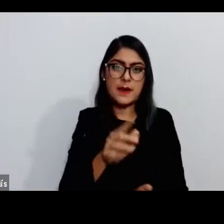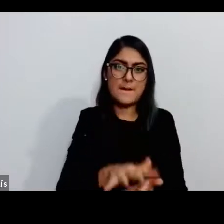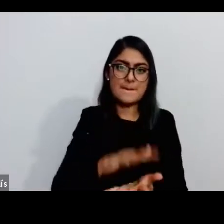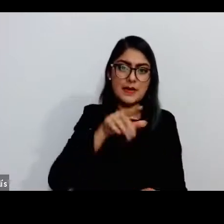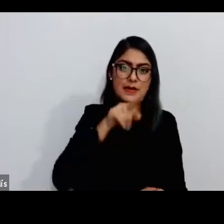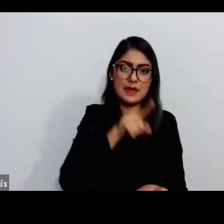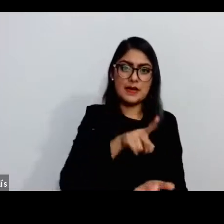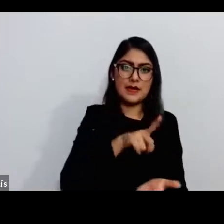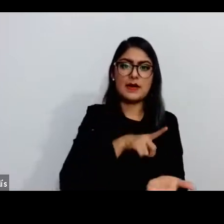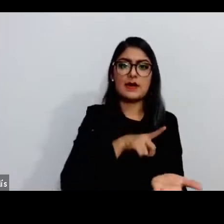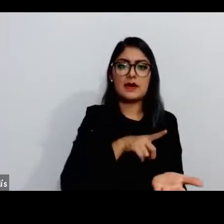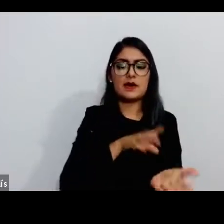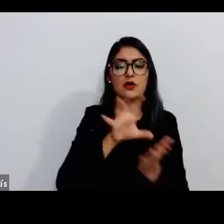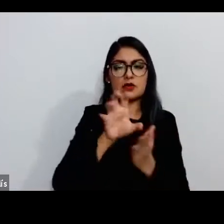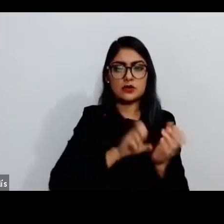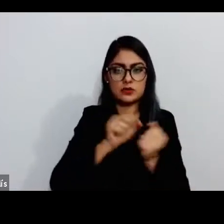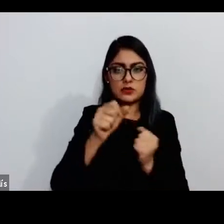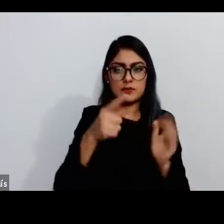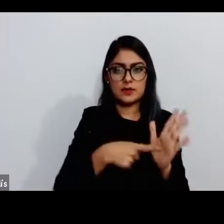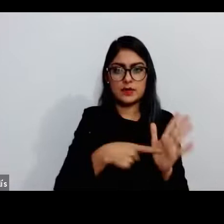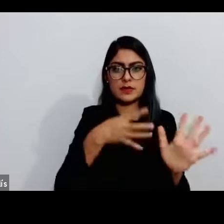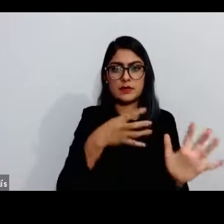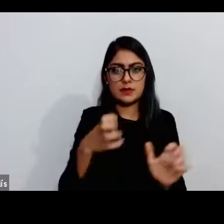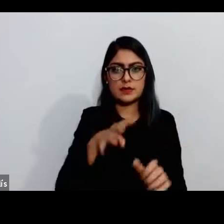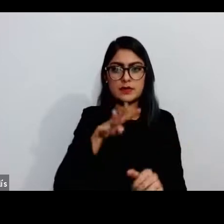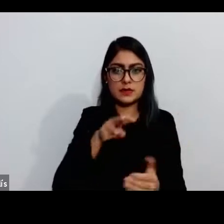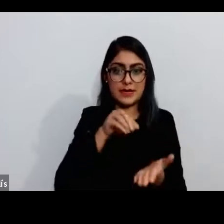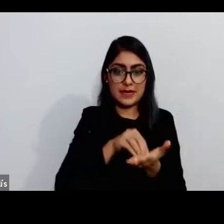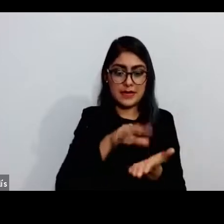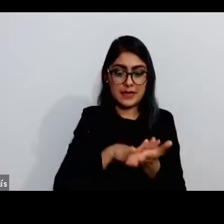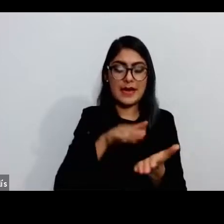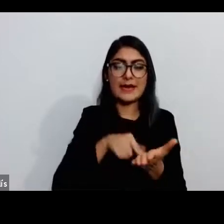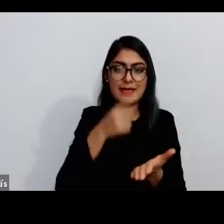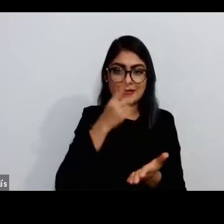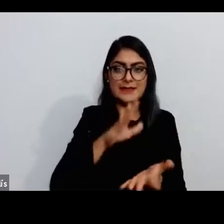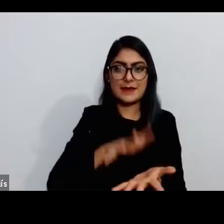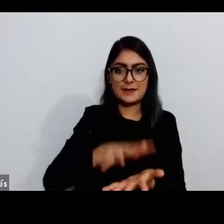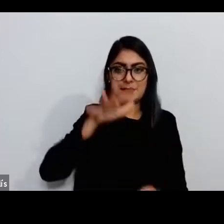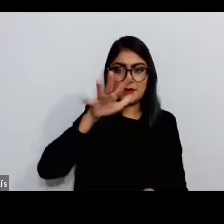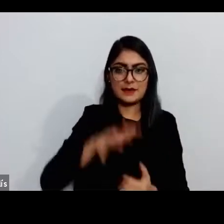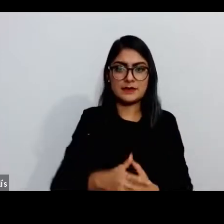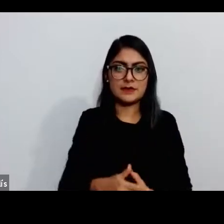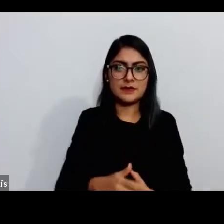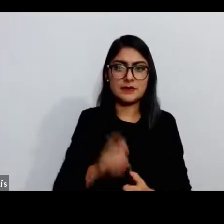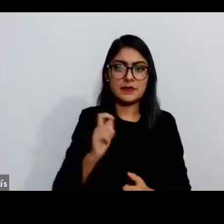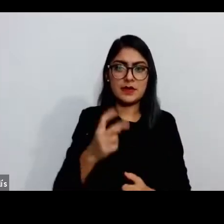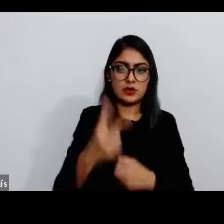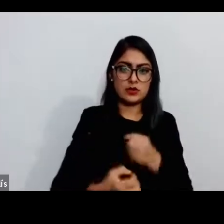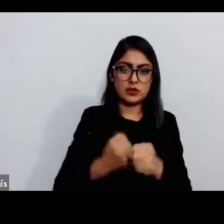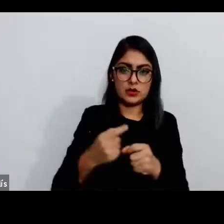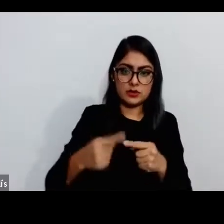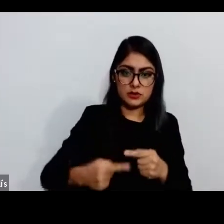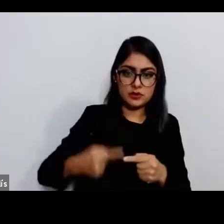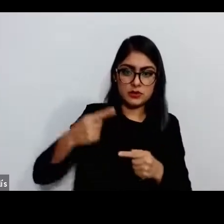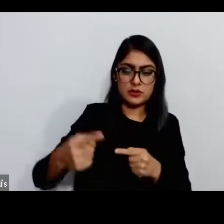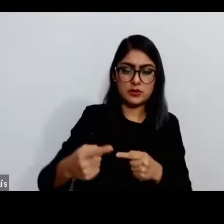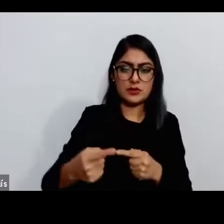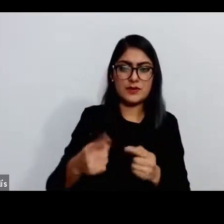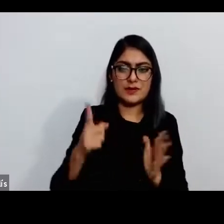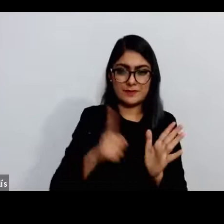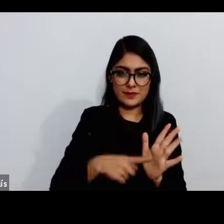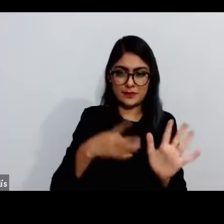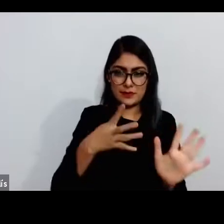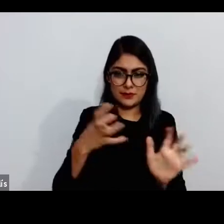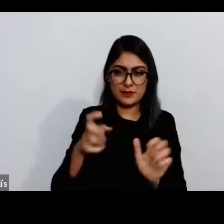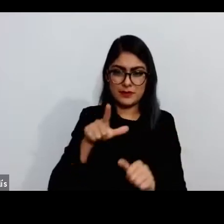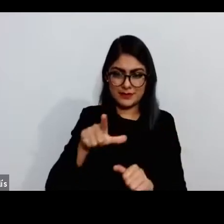de 1919, que también previó derechos sociales 2 años después de la Constitución mexicana, y que